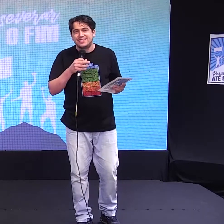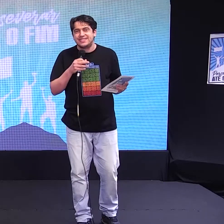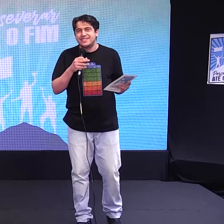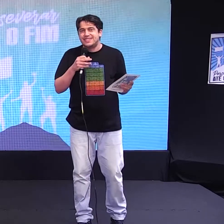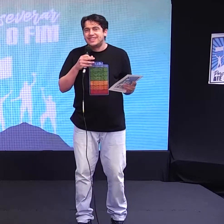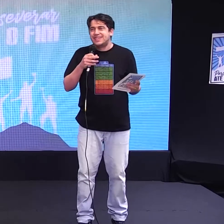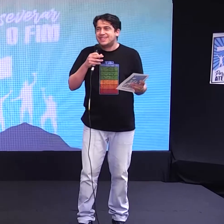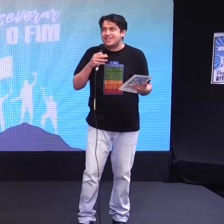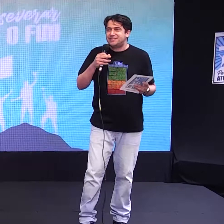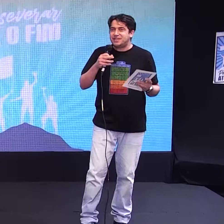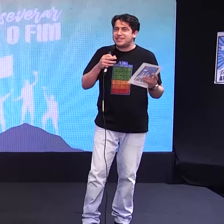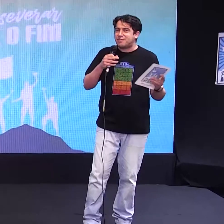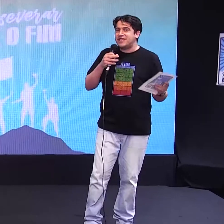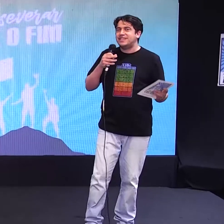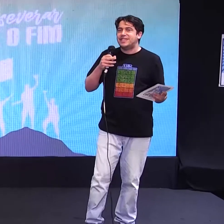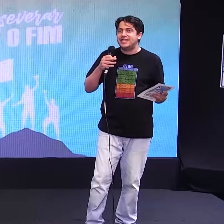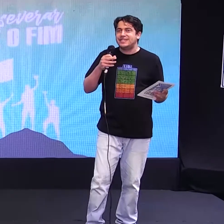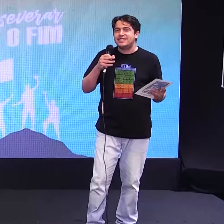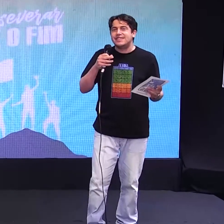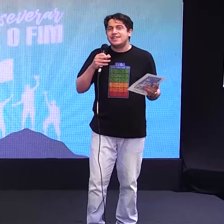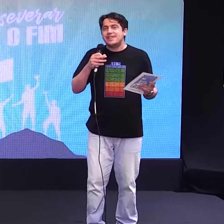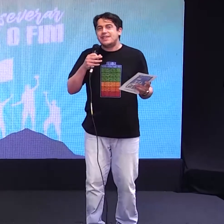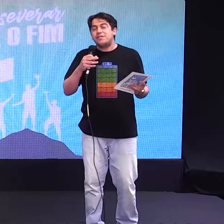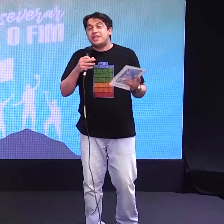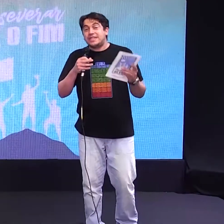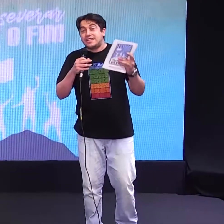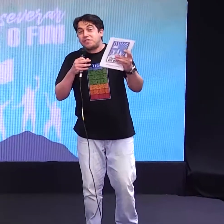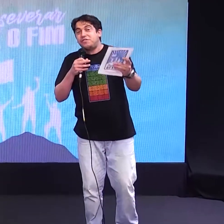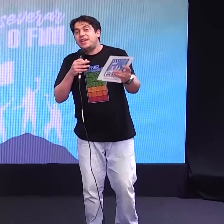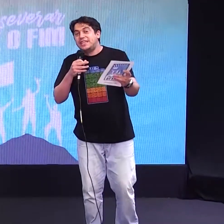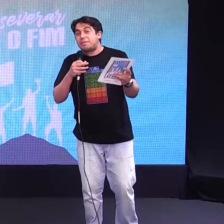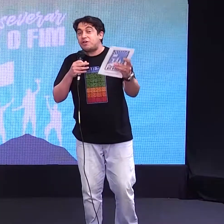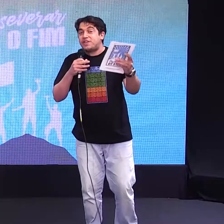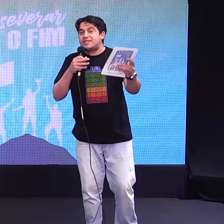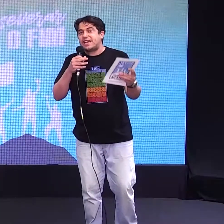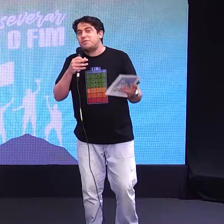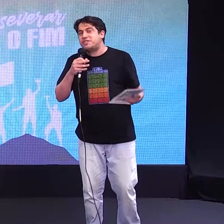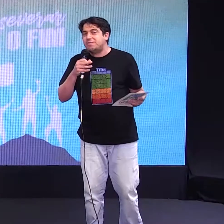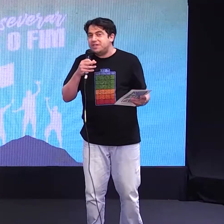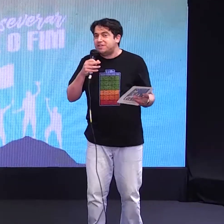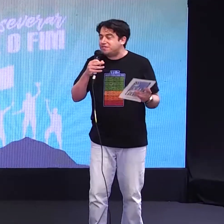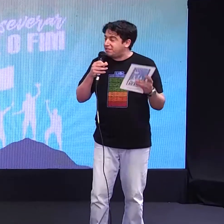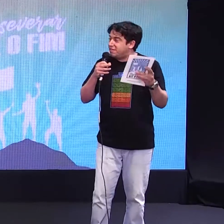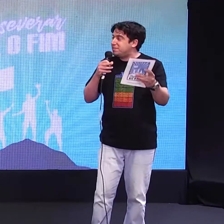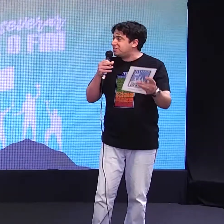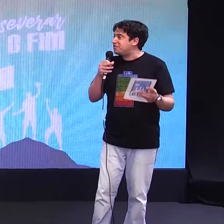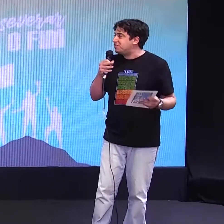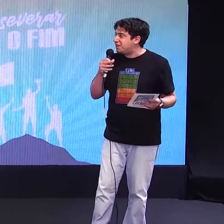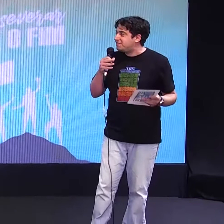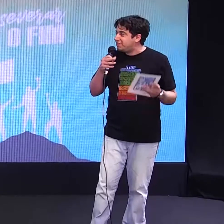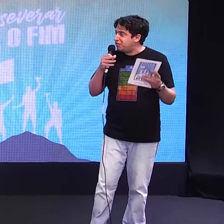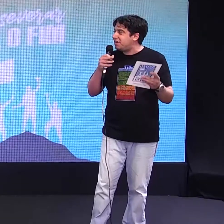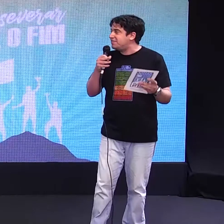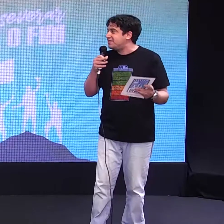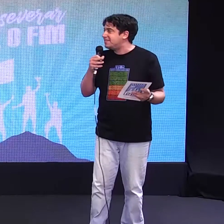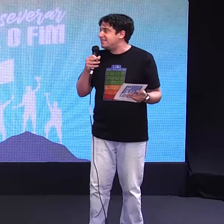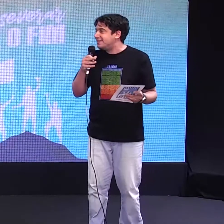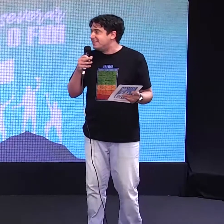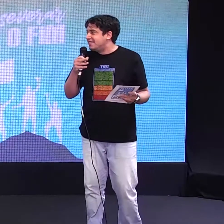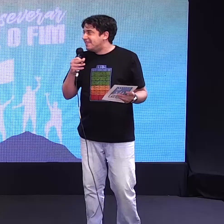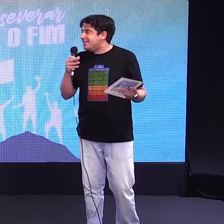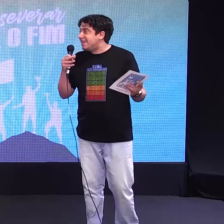3 meses, né? Estou nessa quarentena, eu queria estar na conferência para conversar com meus amigos, ver pessoas novas, ver